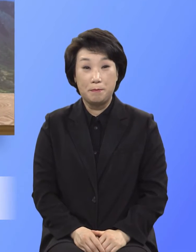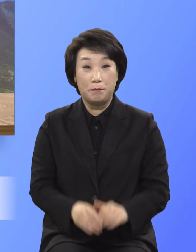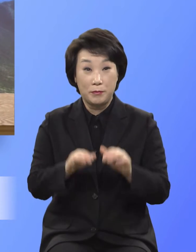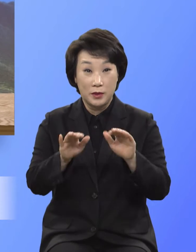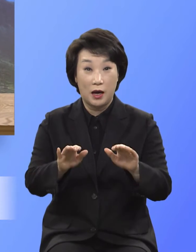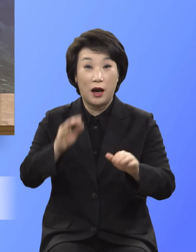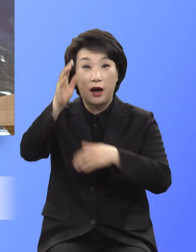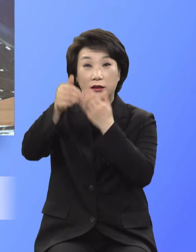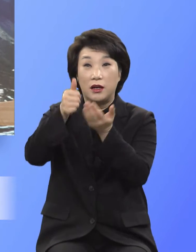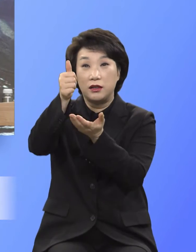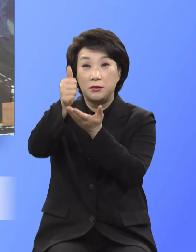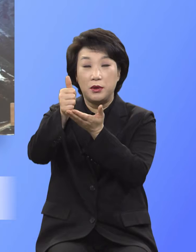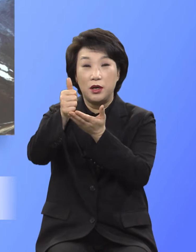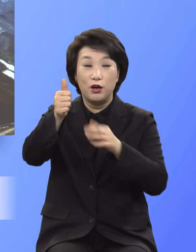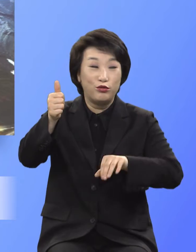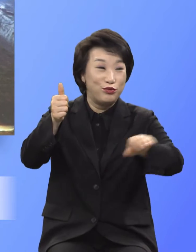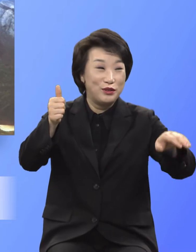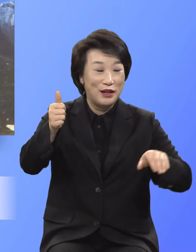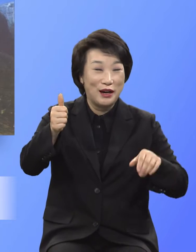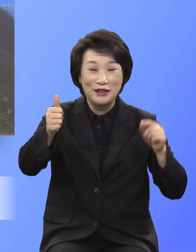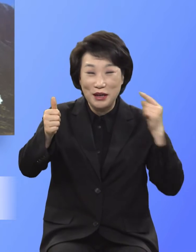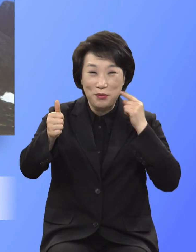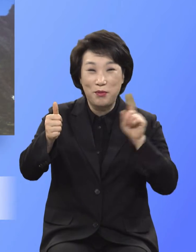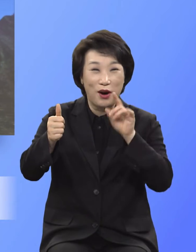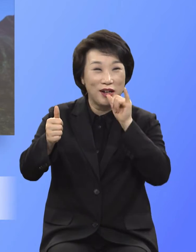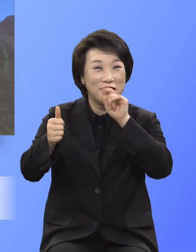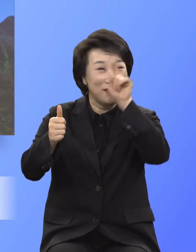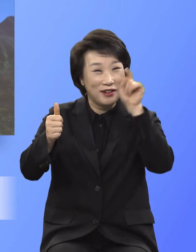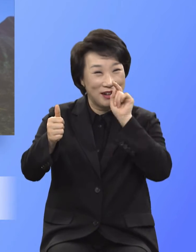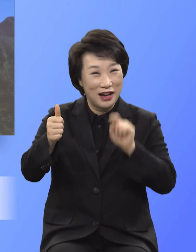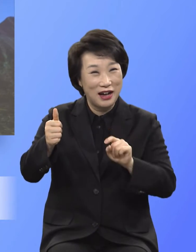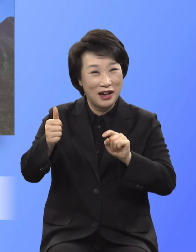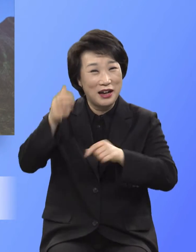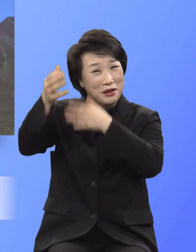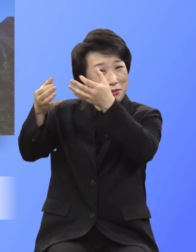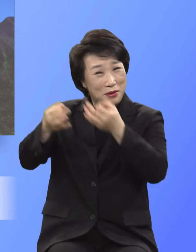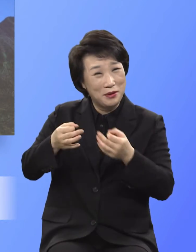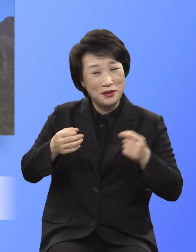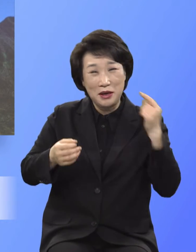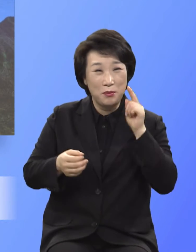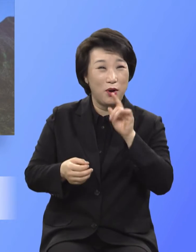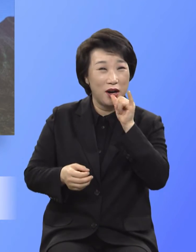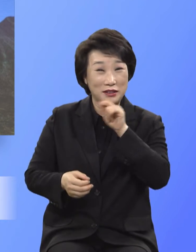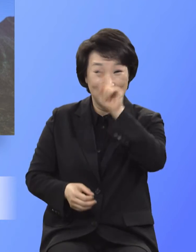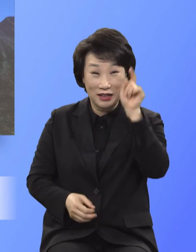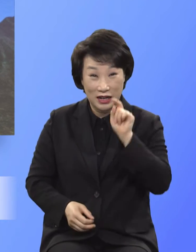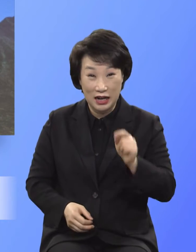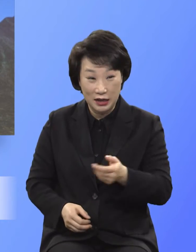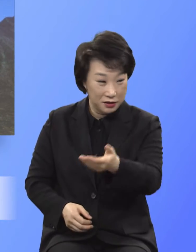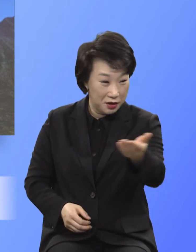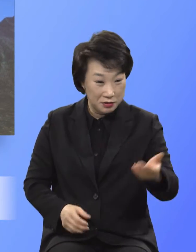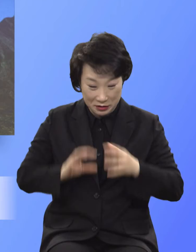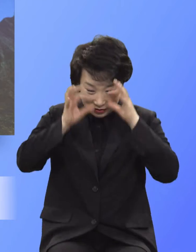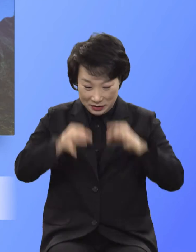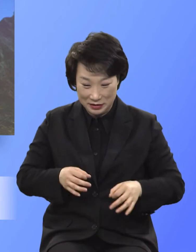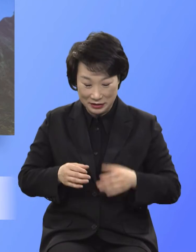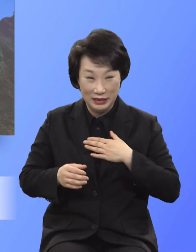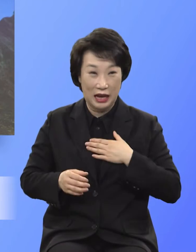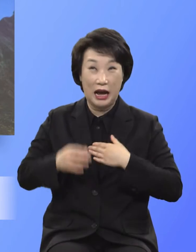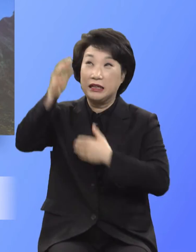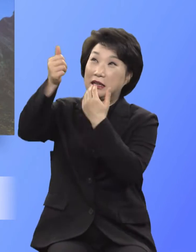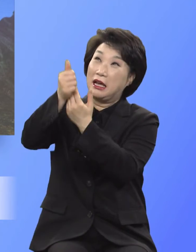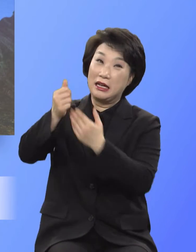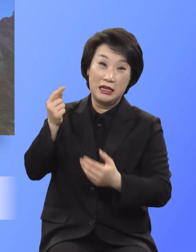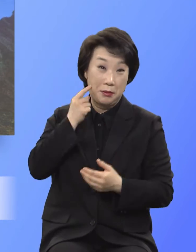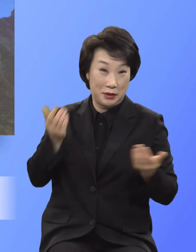보세요. 하나님이 우리가 어디가 이쁜 데가 있는가 보세요. 여러분 자신이 여러분에게 이쁜 데가